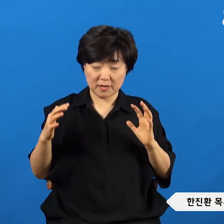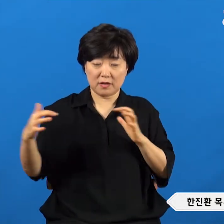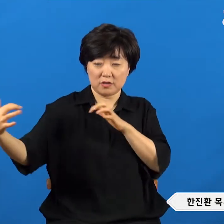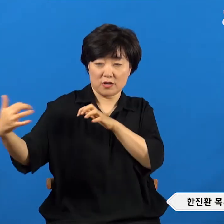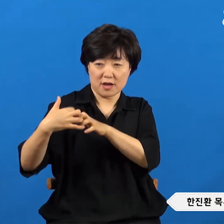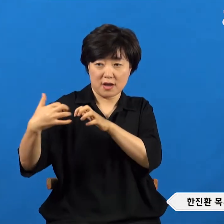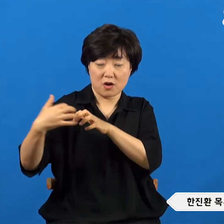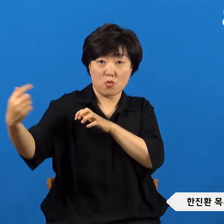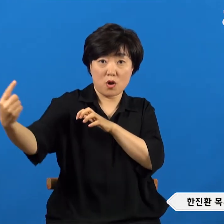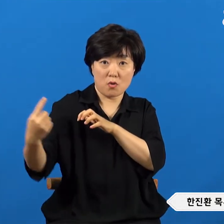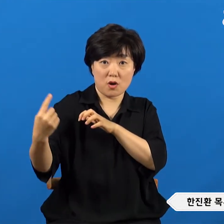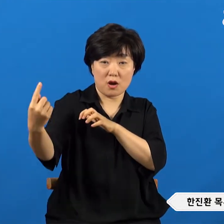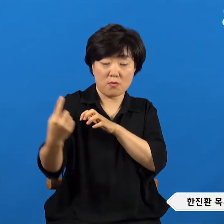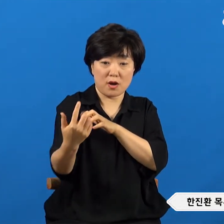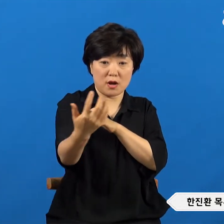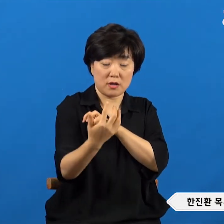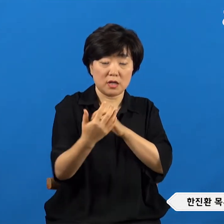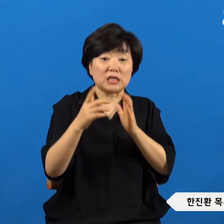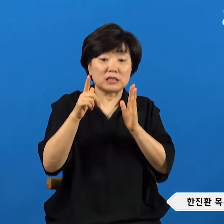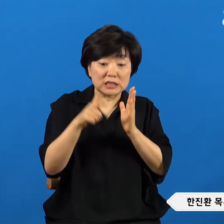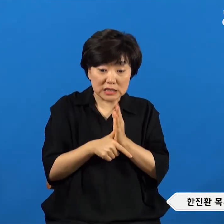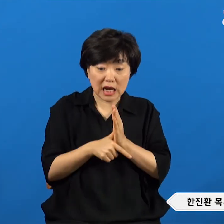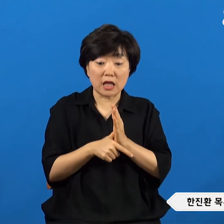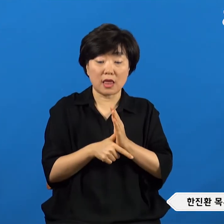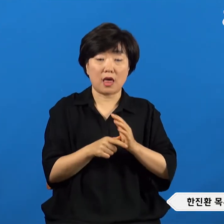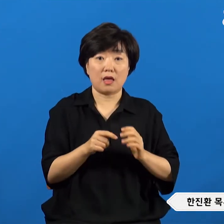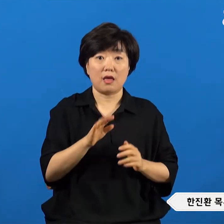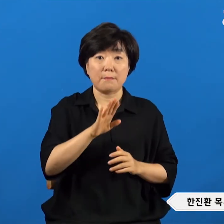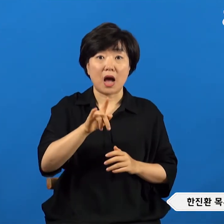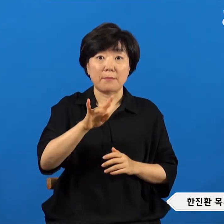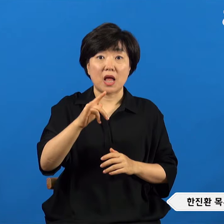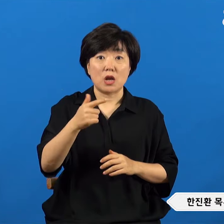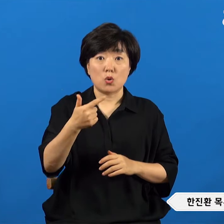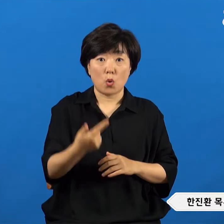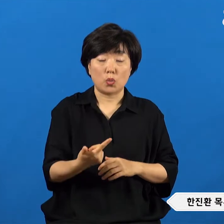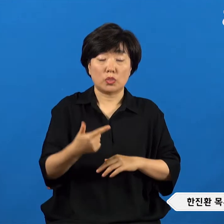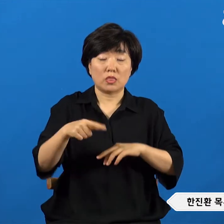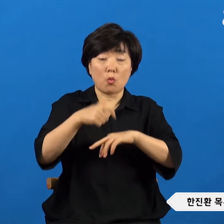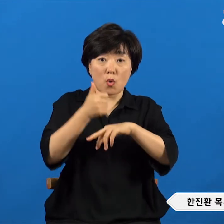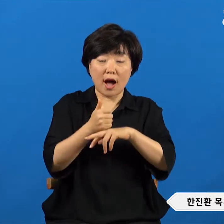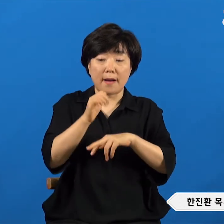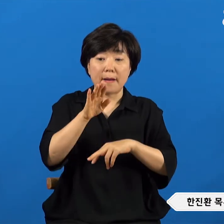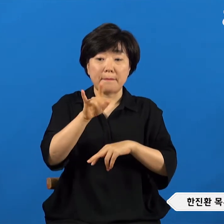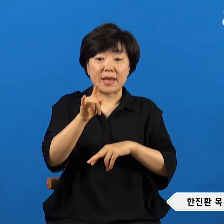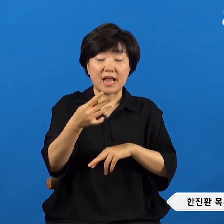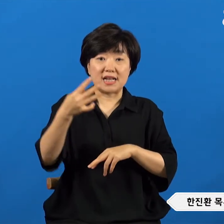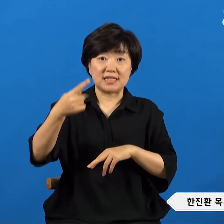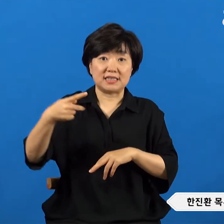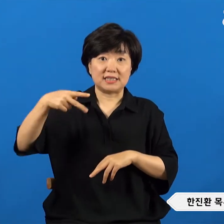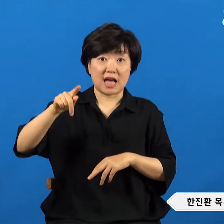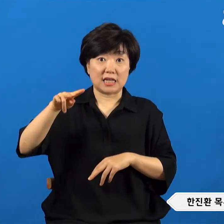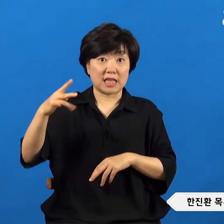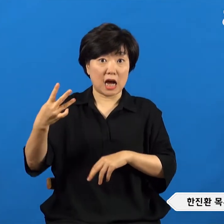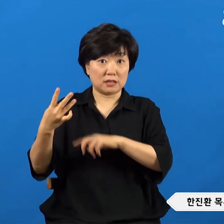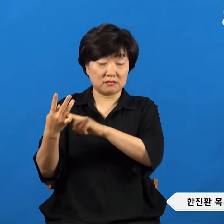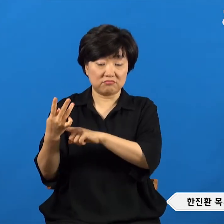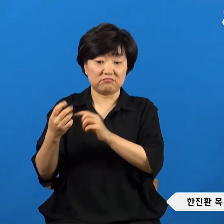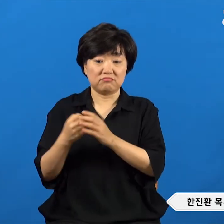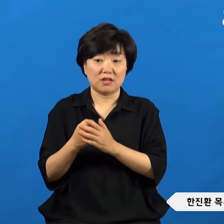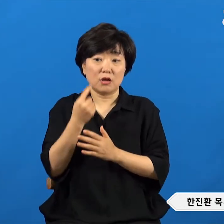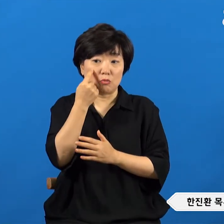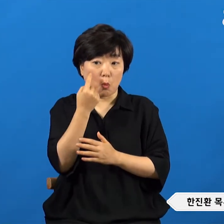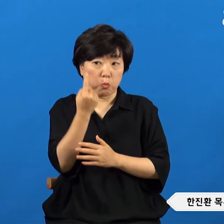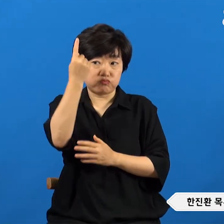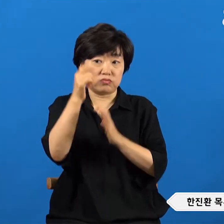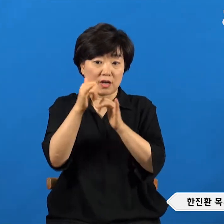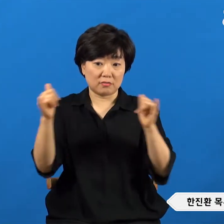그 시각에 바벨론 왕 벨사살은 귀족들 1000명을 불러 모아놓고 호사스러운 연회를